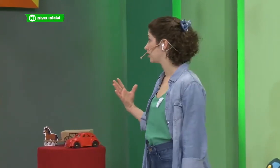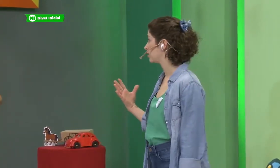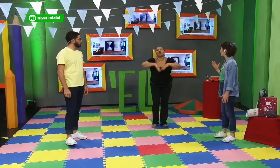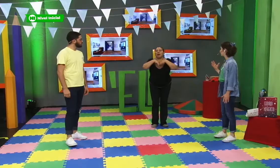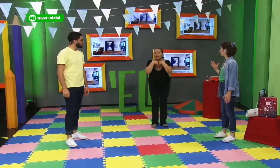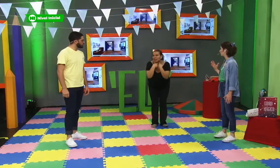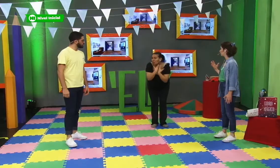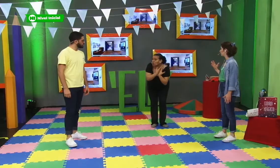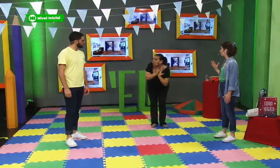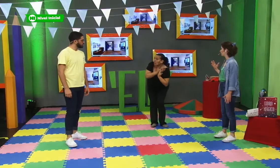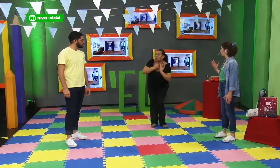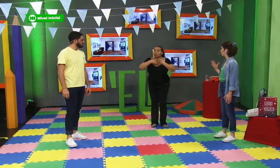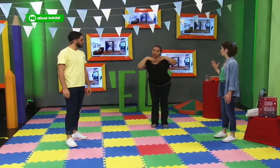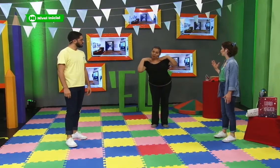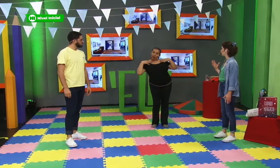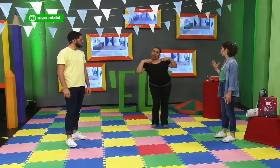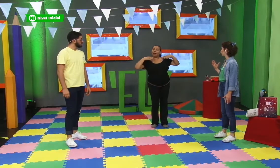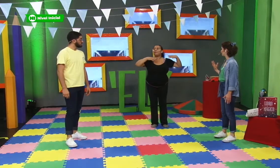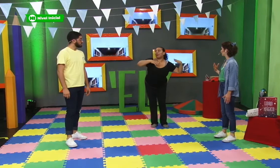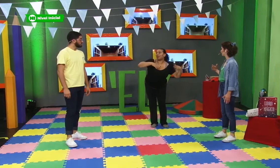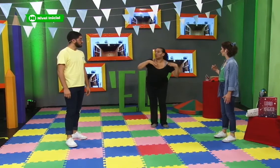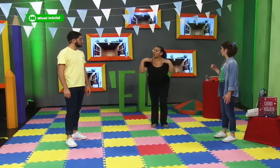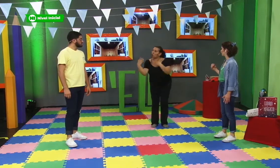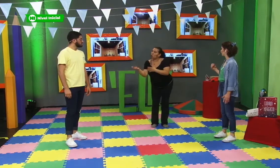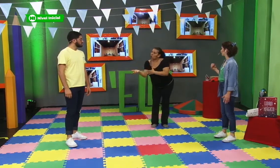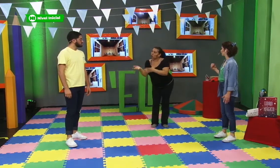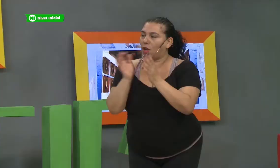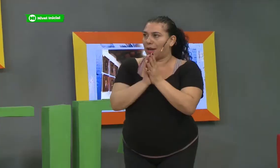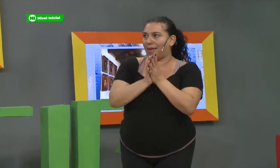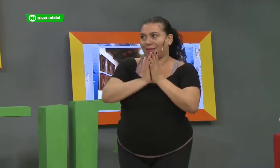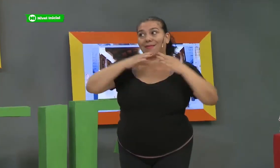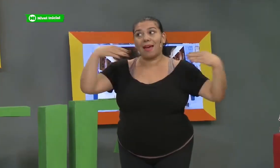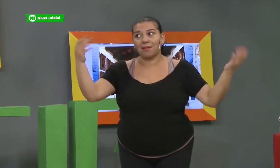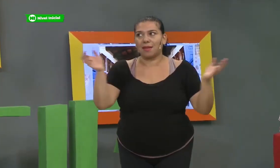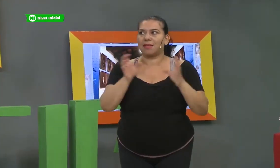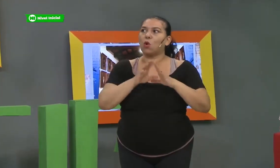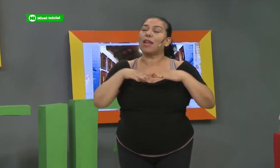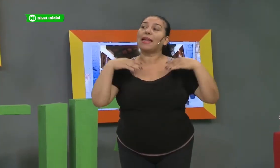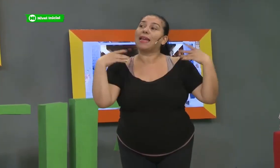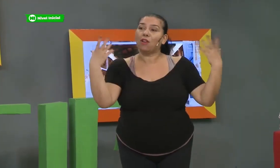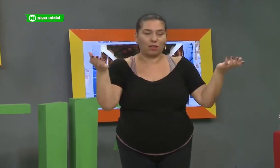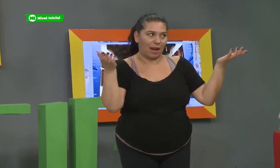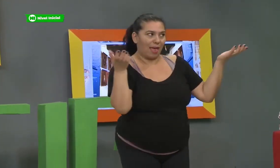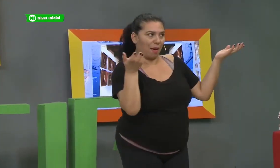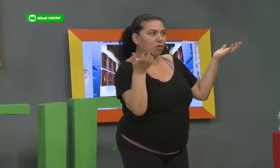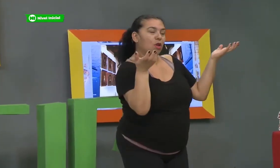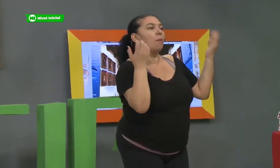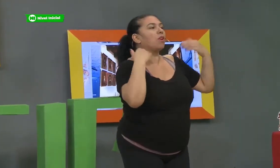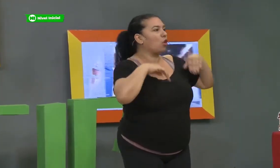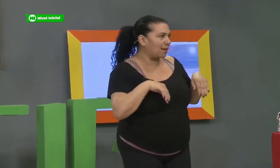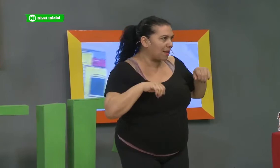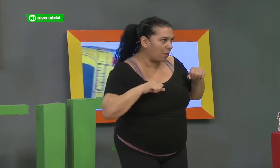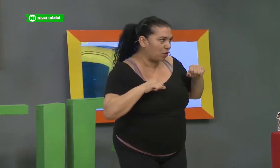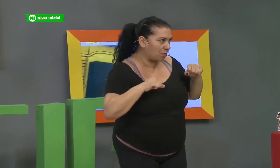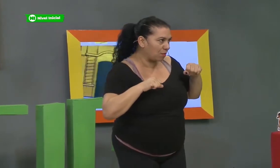Luqui. Cansador. Mucho más cansador. Entonces el cuerpo se va cambiando según la distancia, según en qué nos trasladamos,